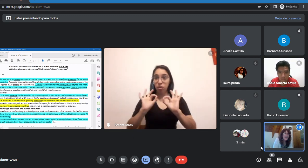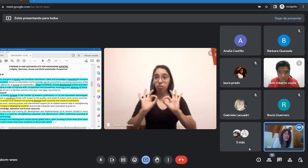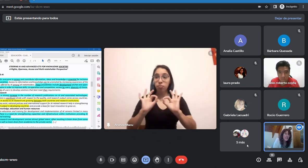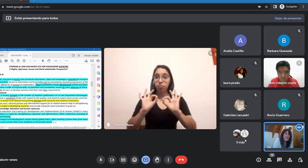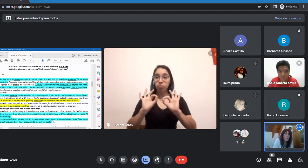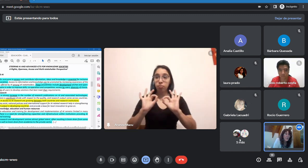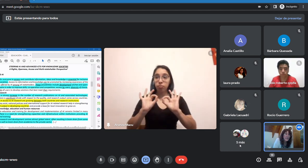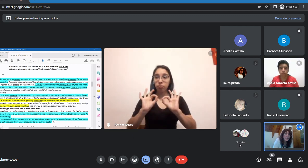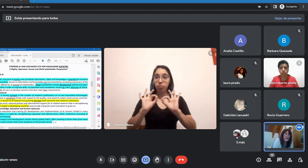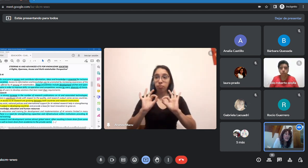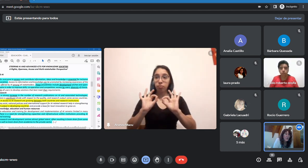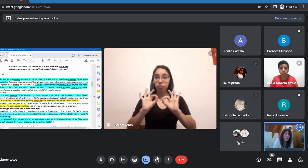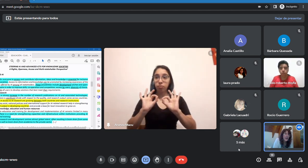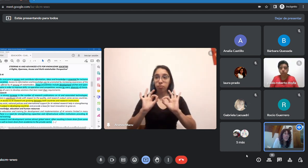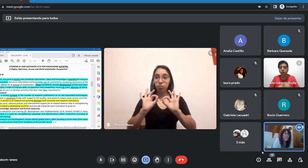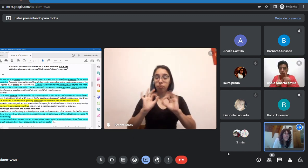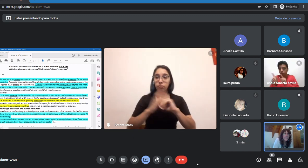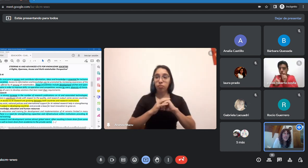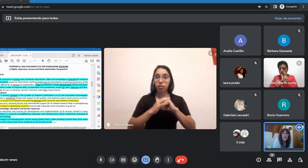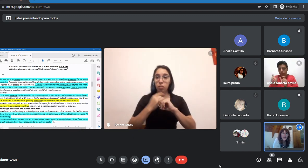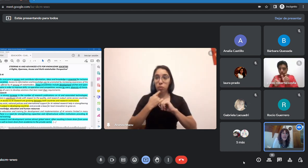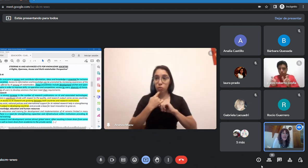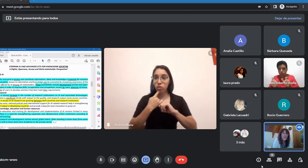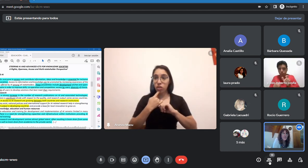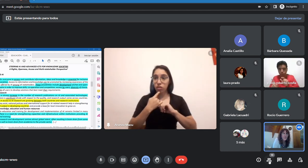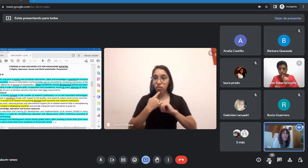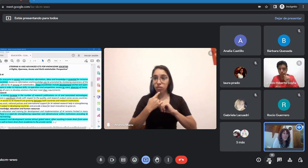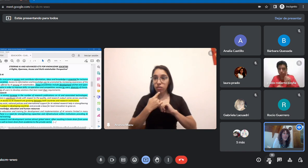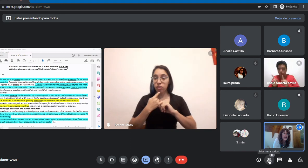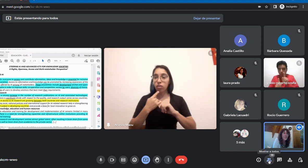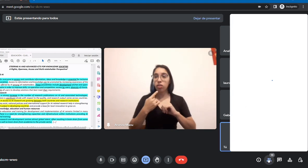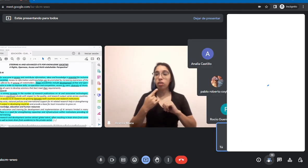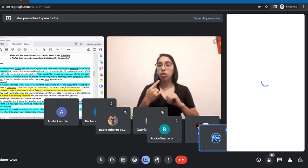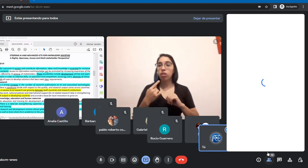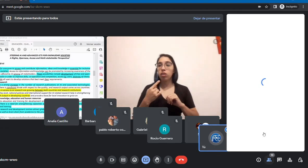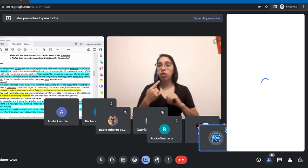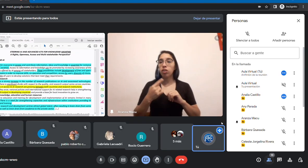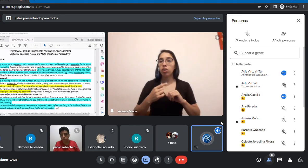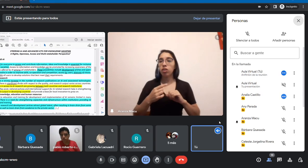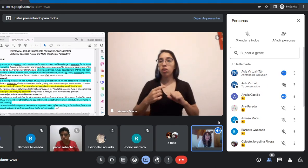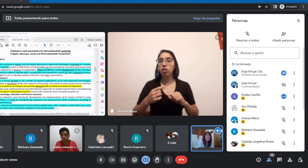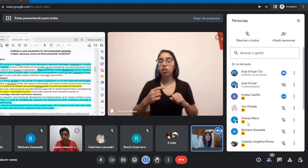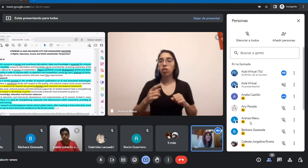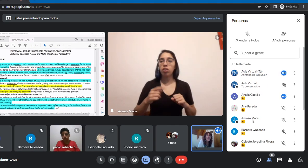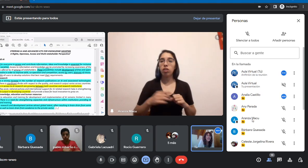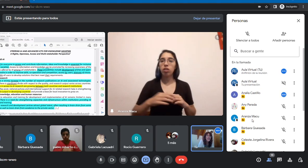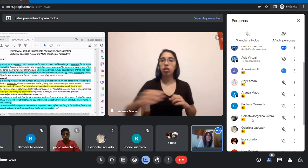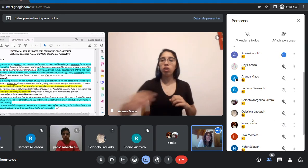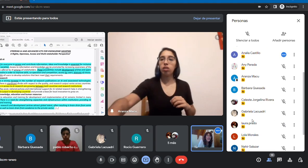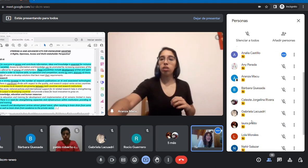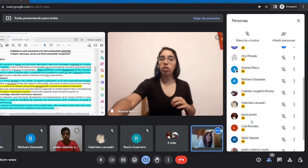Gabriela participó bastante. Acá tengo más, a ver quiénes son, porque no tengo todos los nombres.